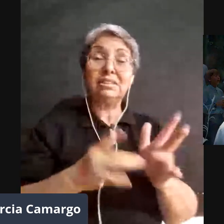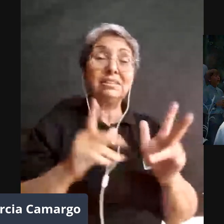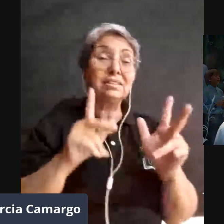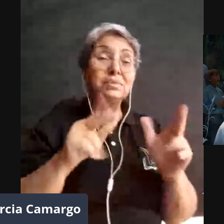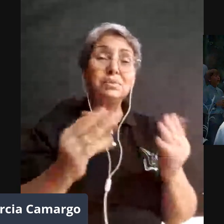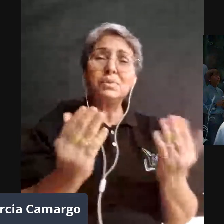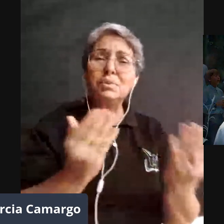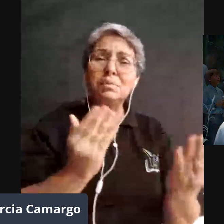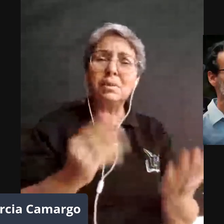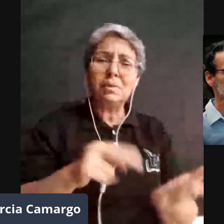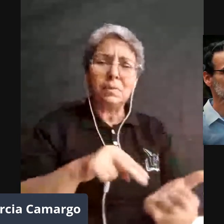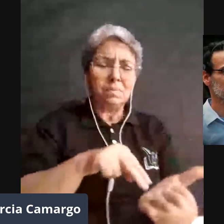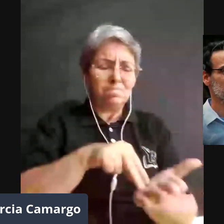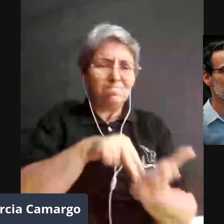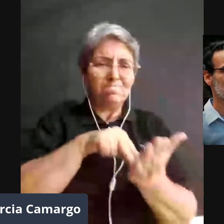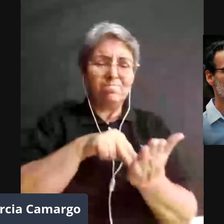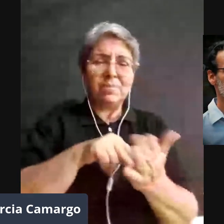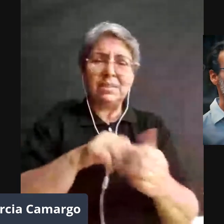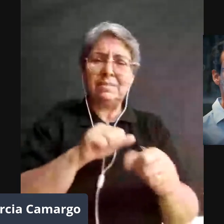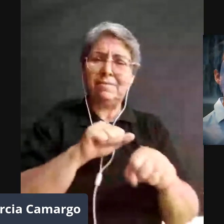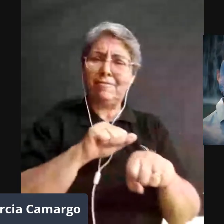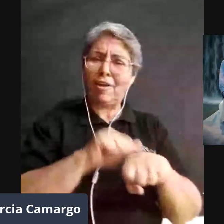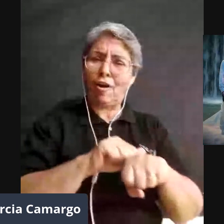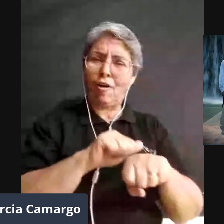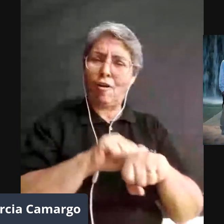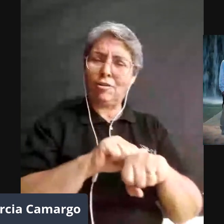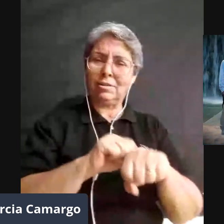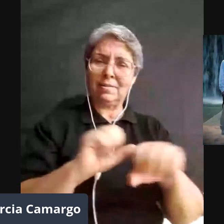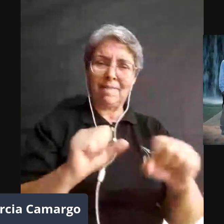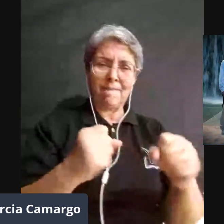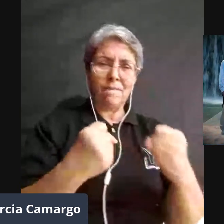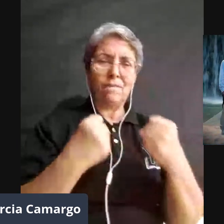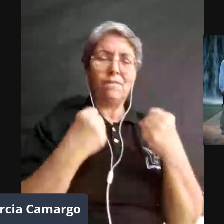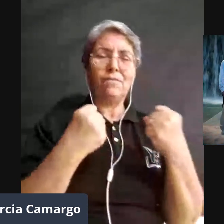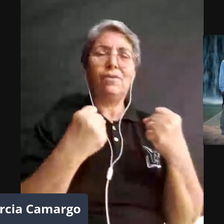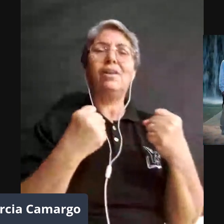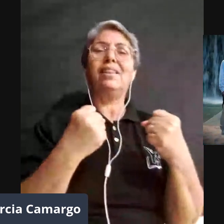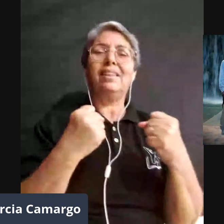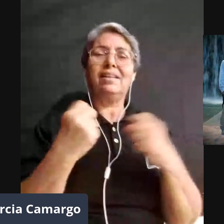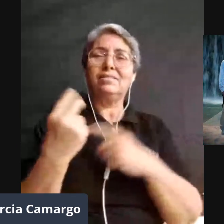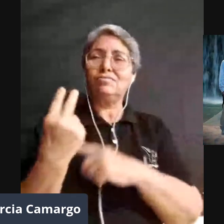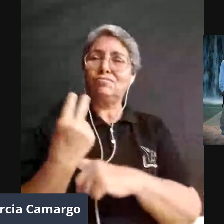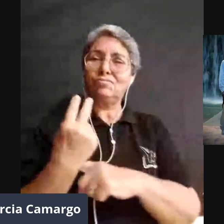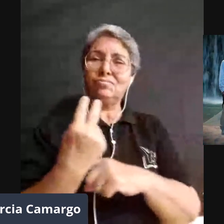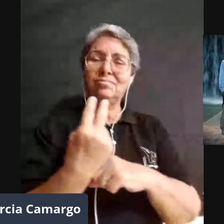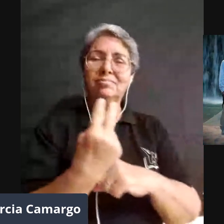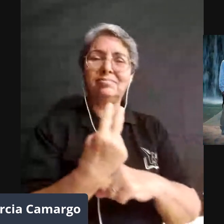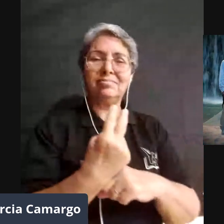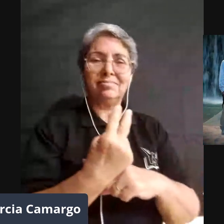rocha e fortaleza, a Deus por isso